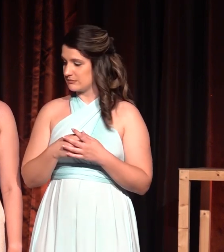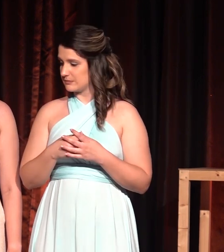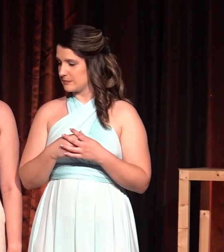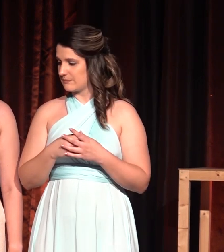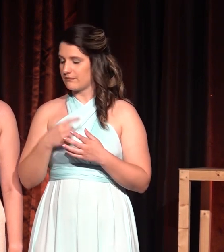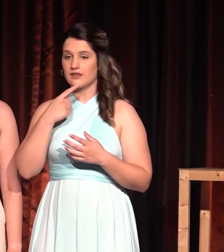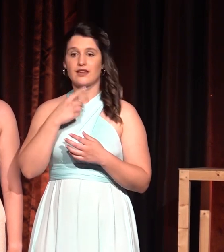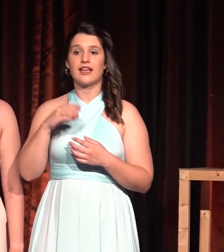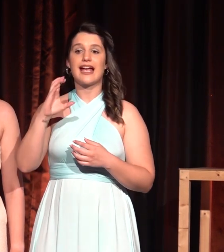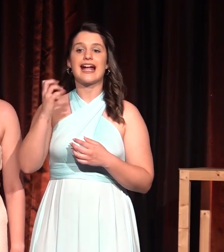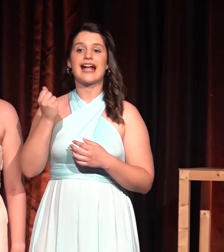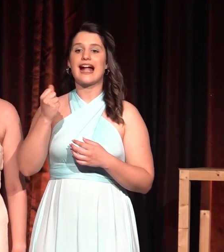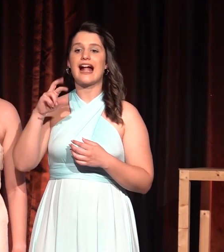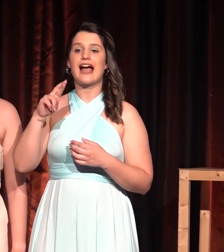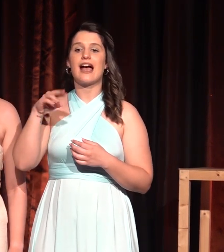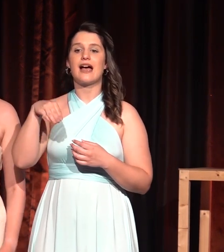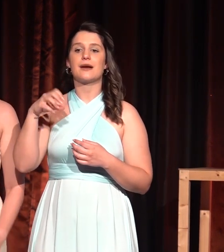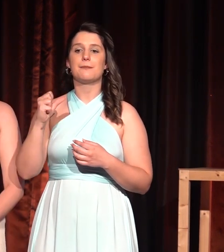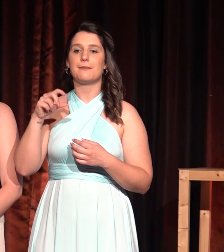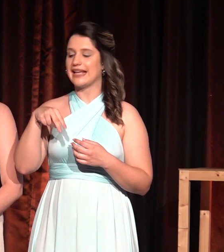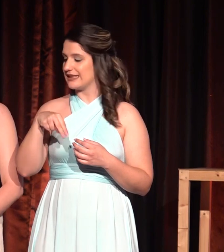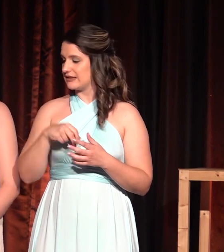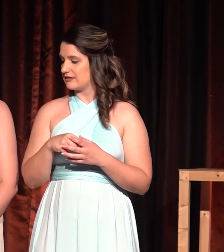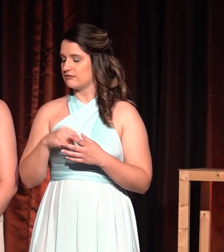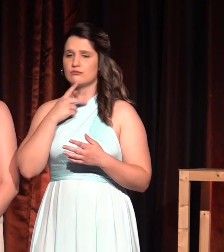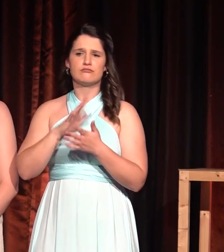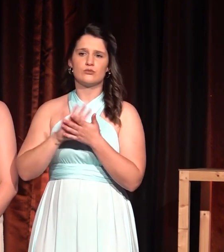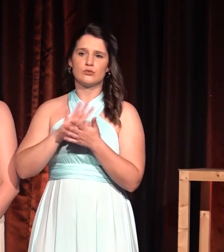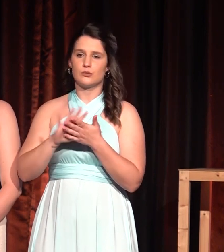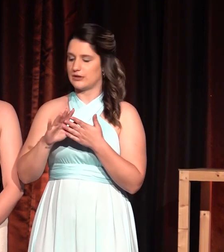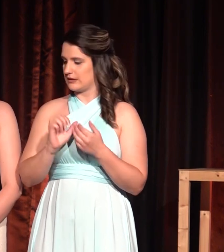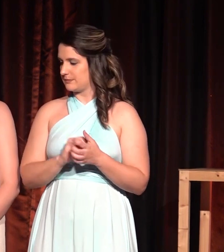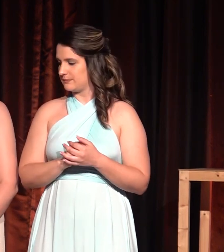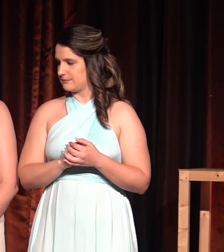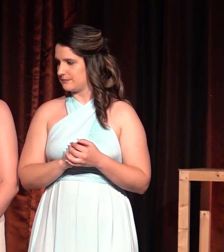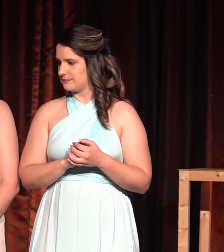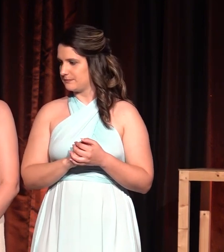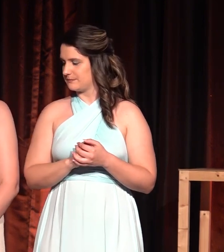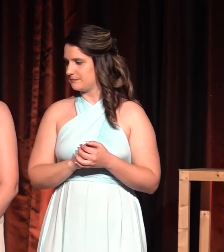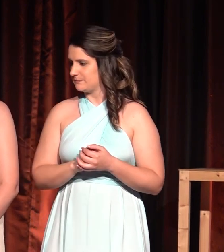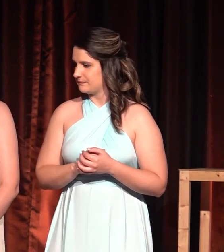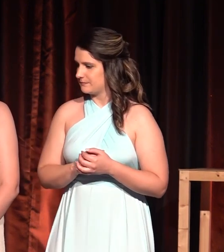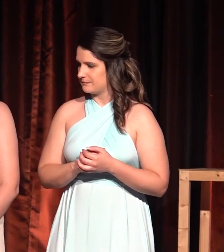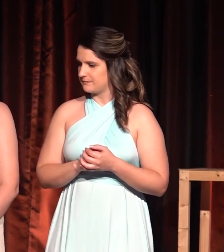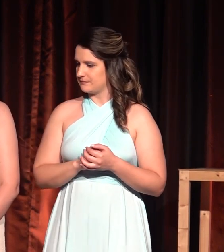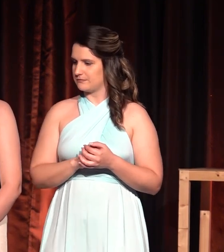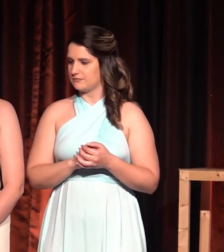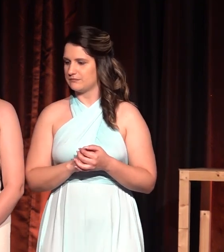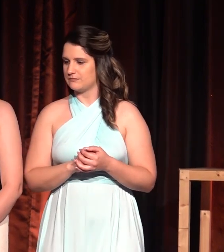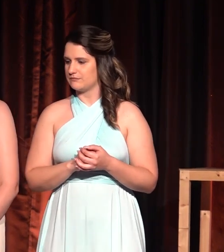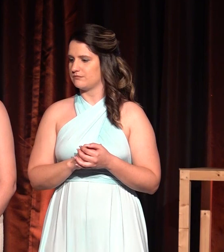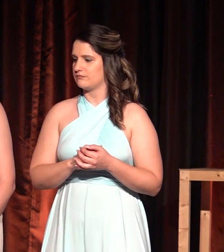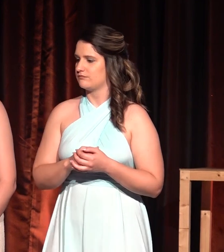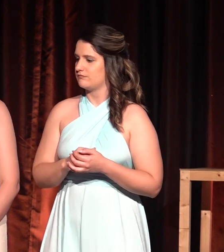la coordinadora d'FP del centre, la senyora Carme Yeste, ens ha demanat que us dediquem aquestes paraules. Ens plau